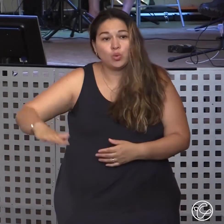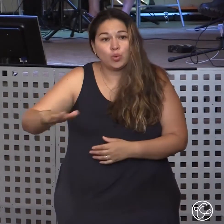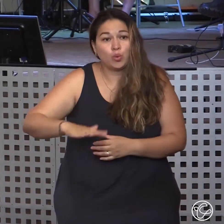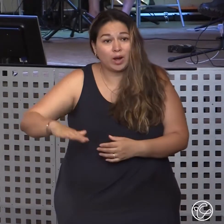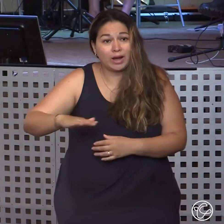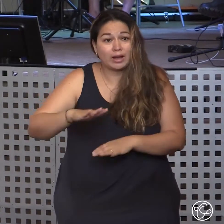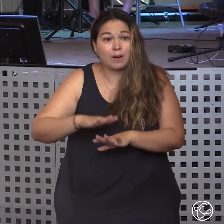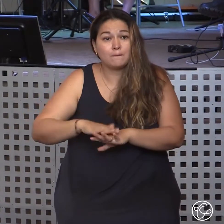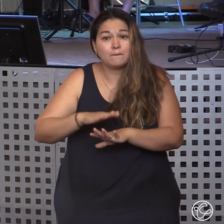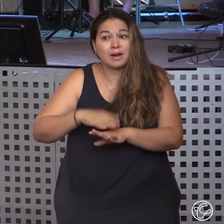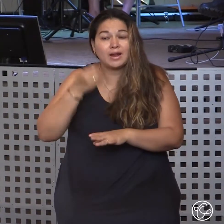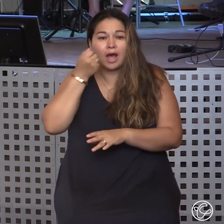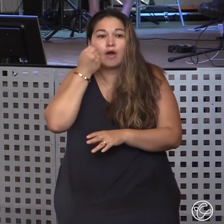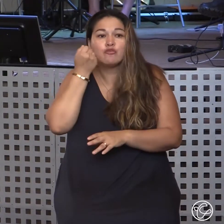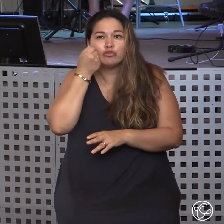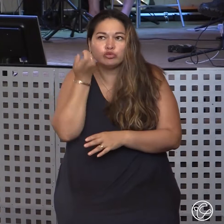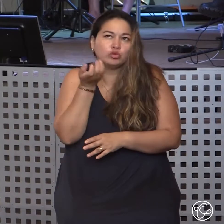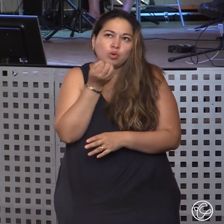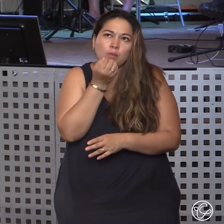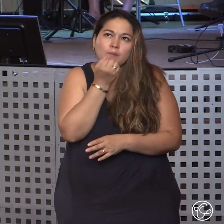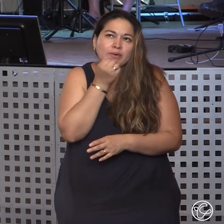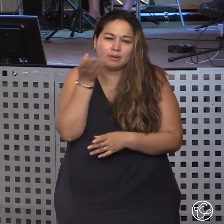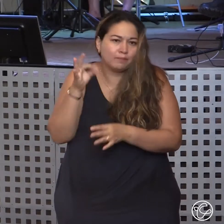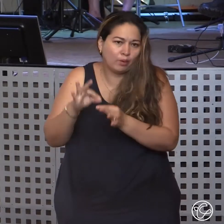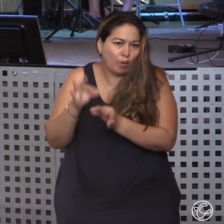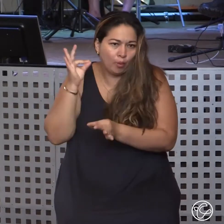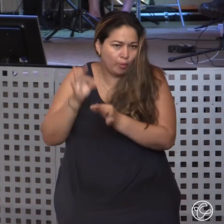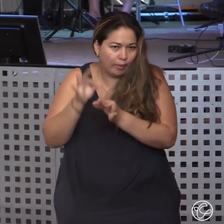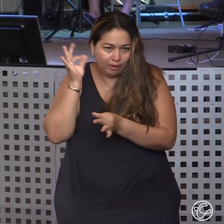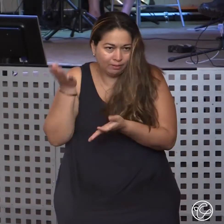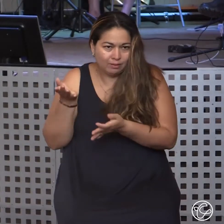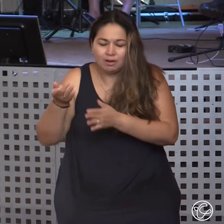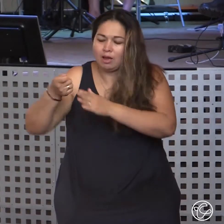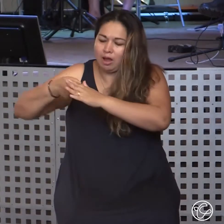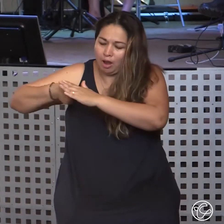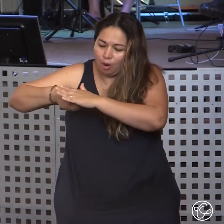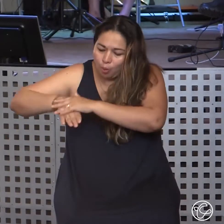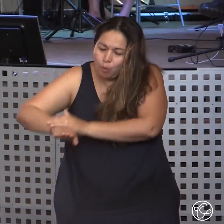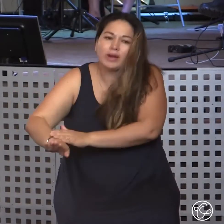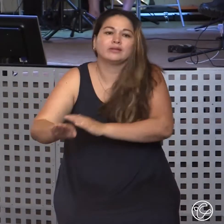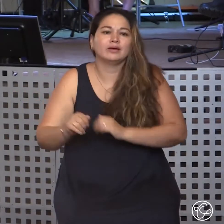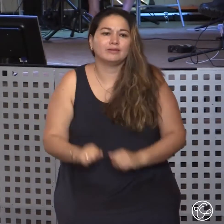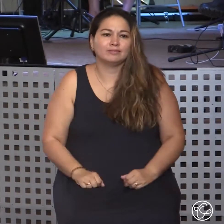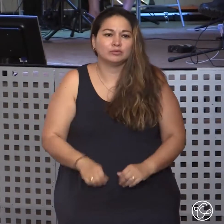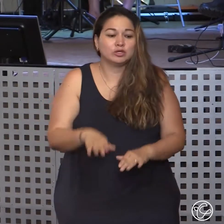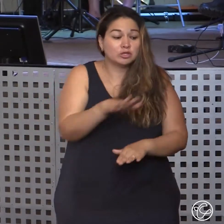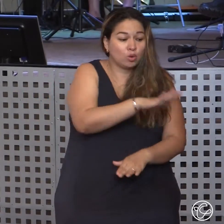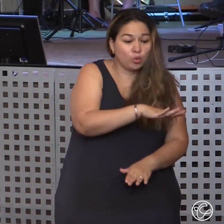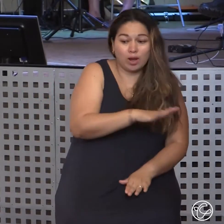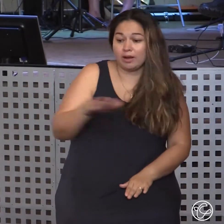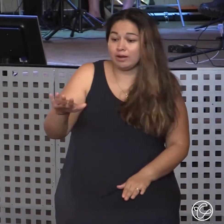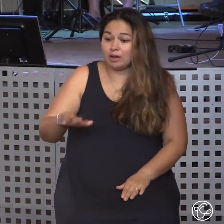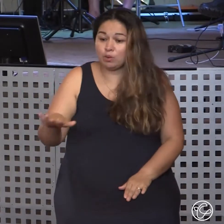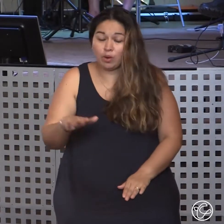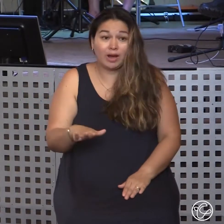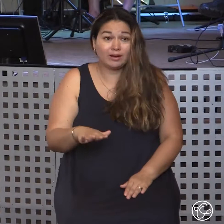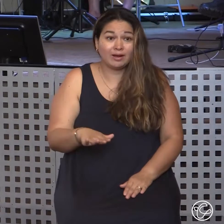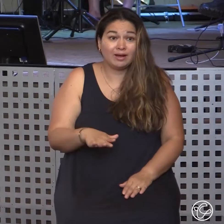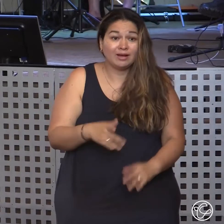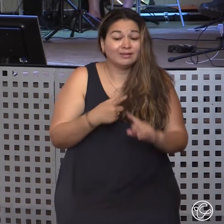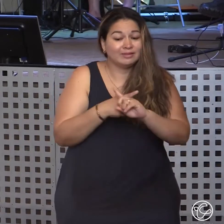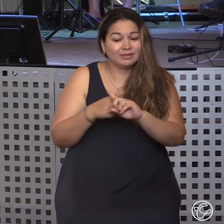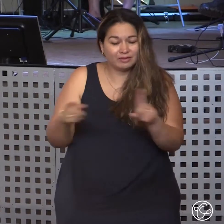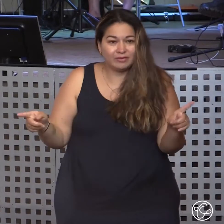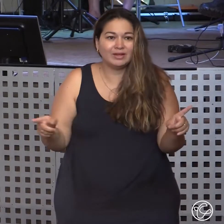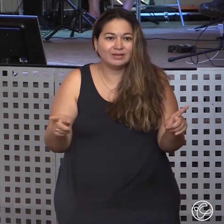físico, donde guardar el grano, pero hay que hacer espacio espiritual para guardar el vino de